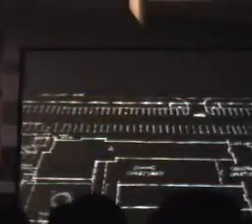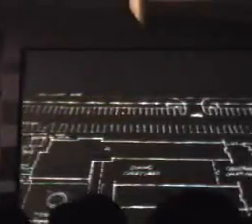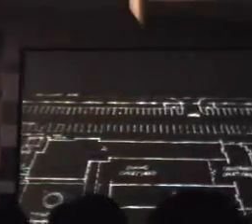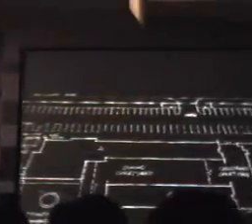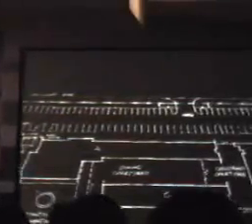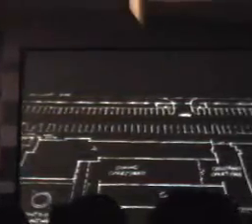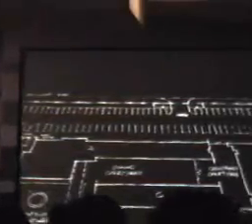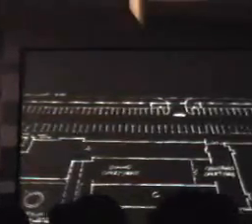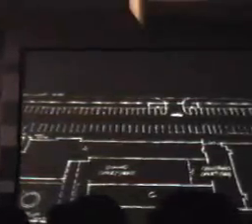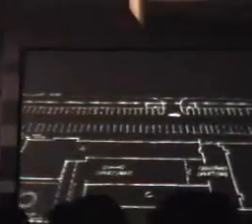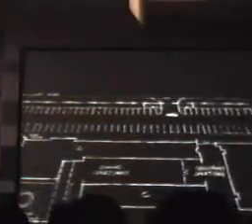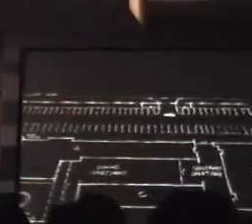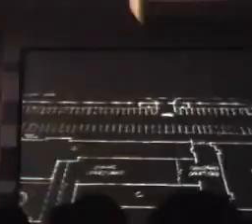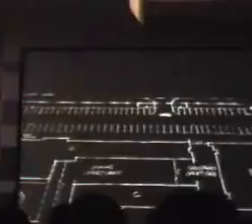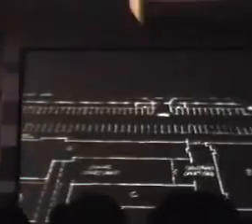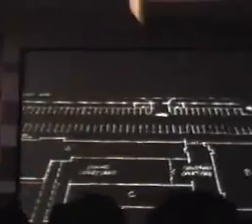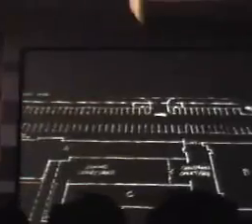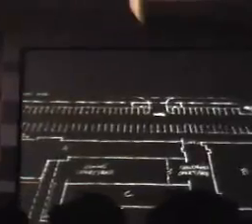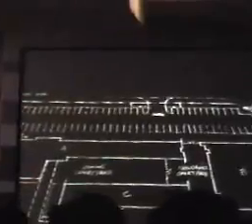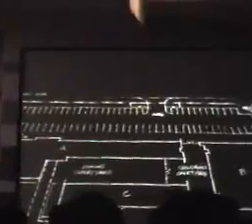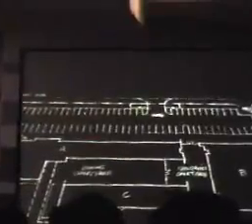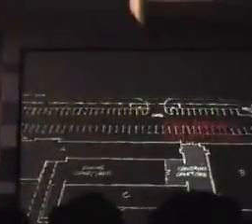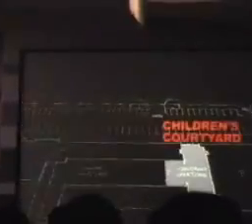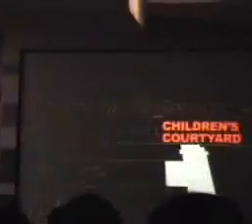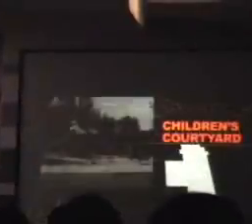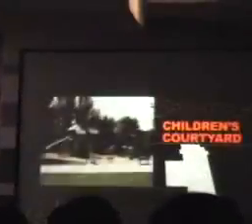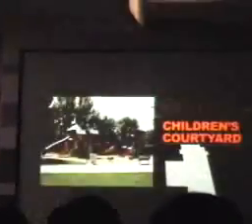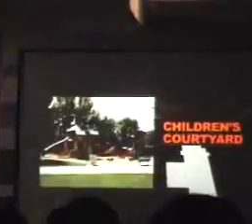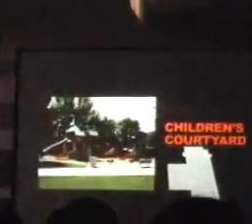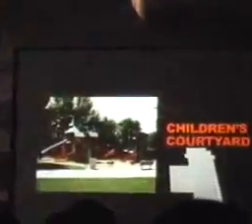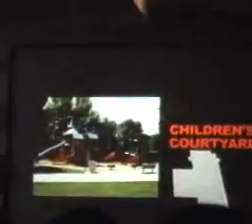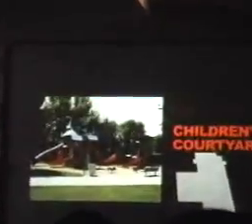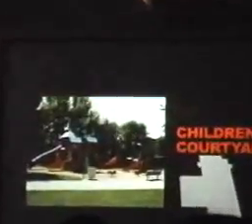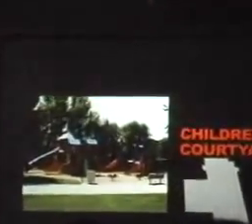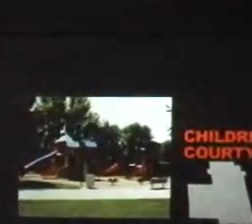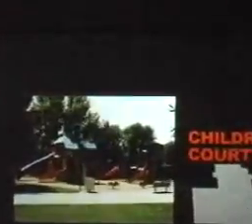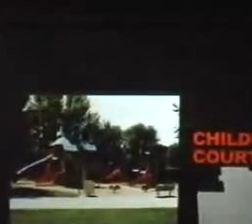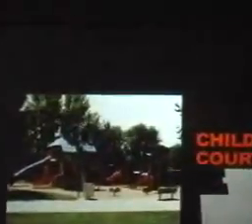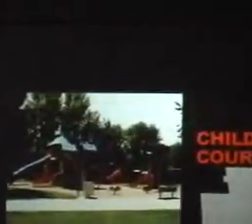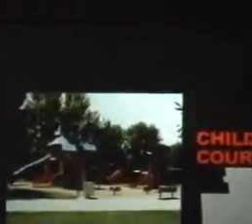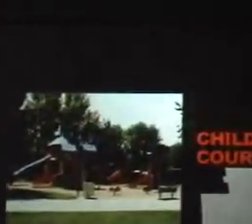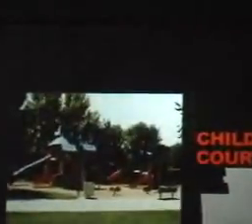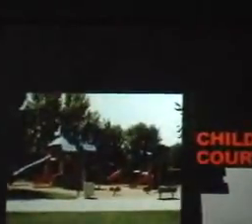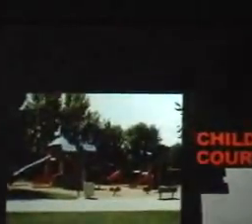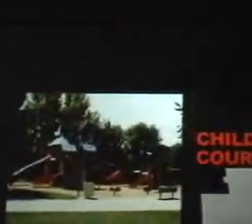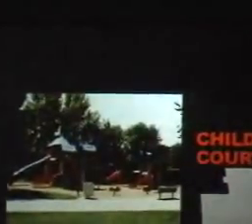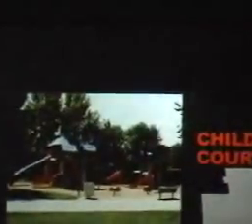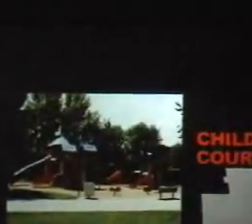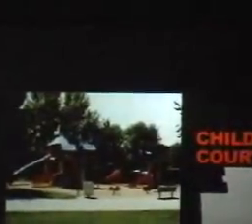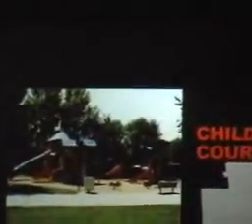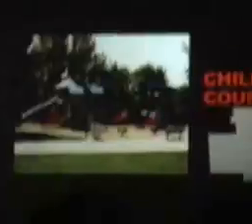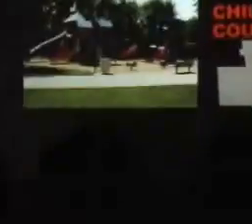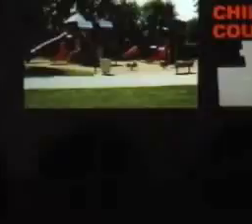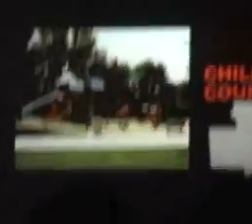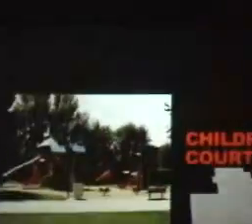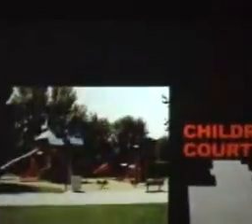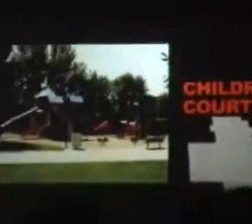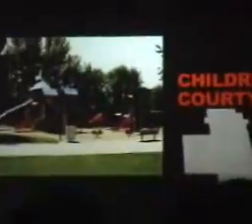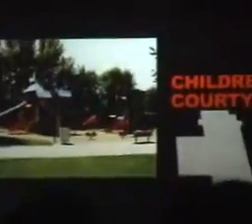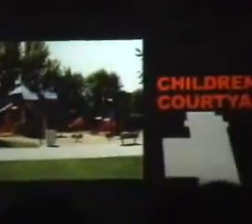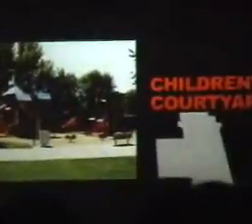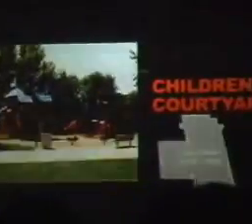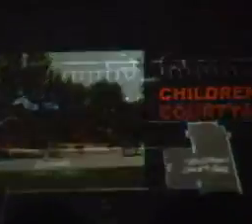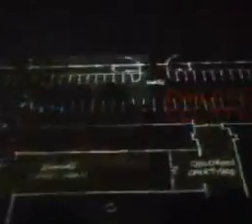그리고 좀 더 오른쪽으로 B 빌딩 쪽을 향해 가면은 Children's Court, 어린이들이 놀 수 있는 자리가